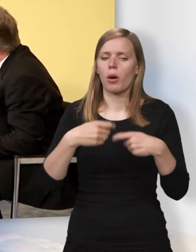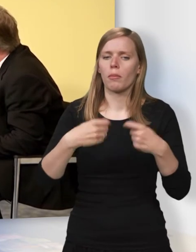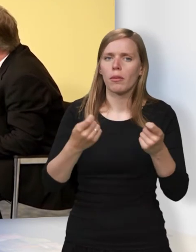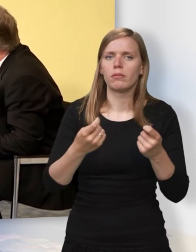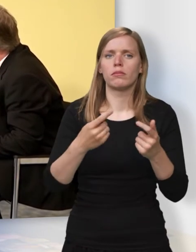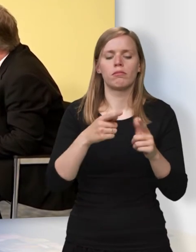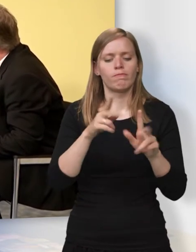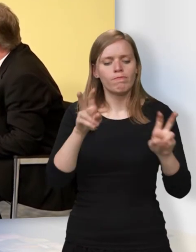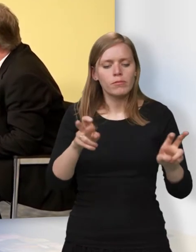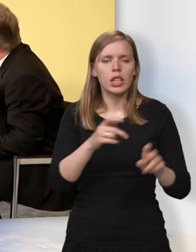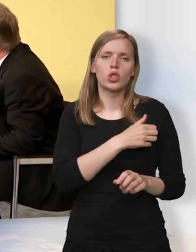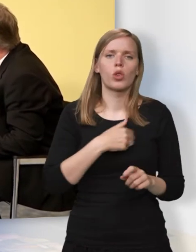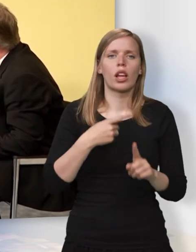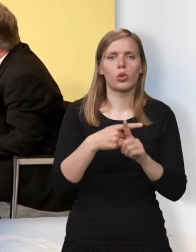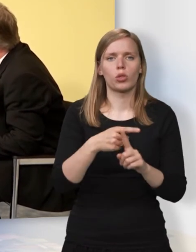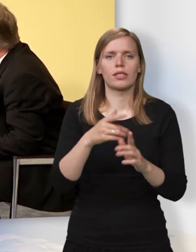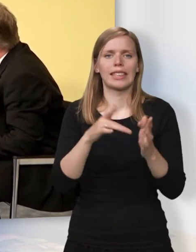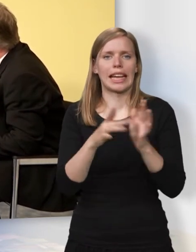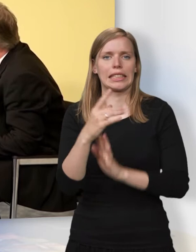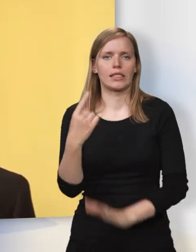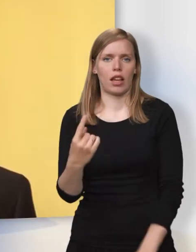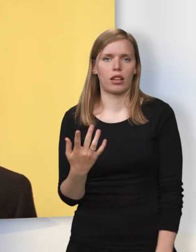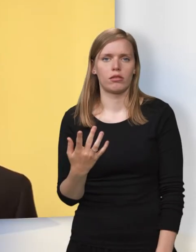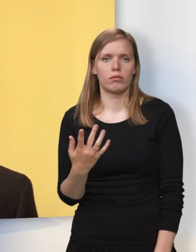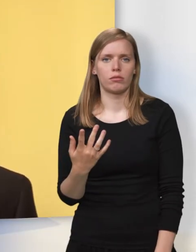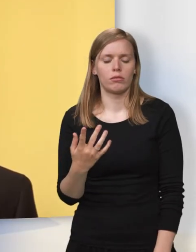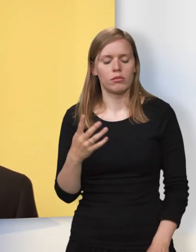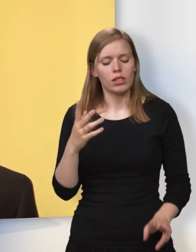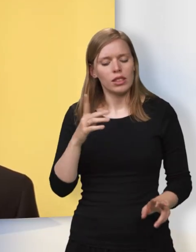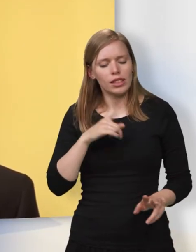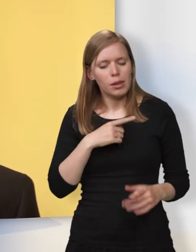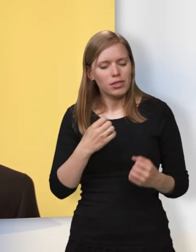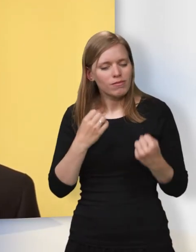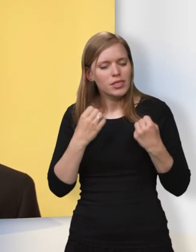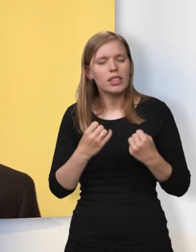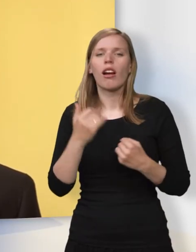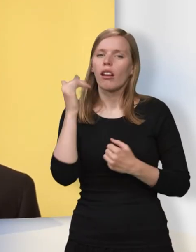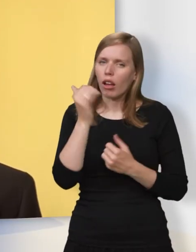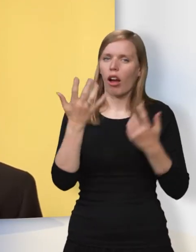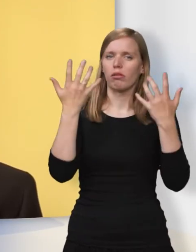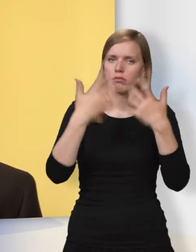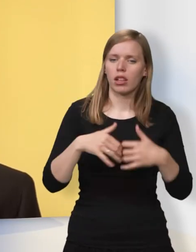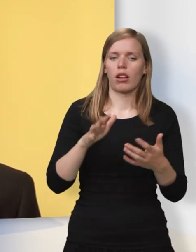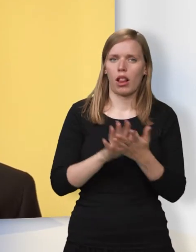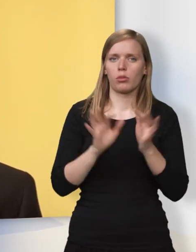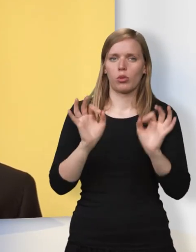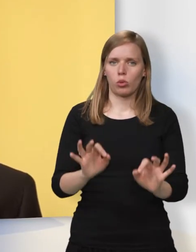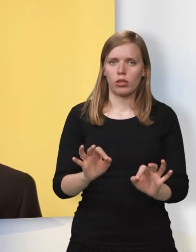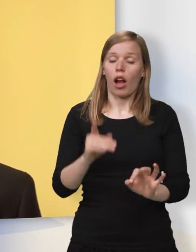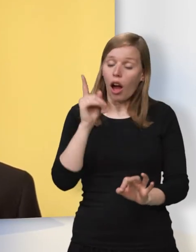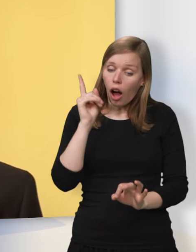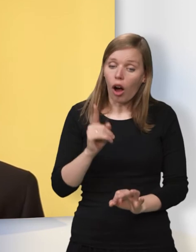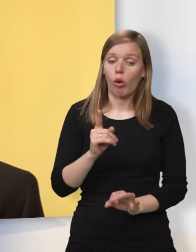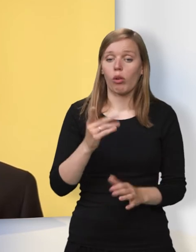und Christ sein. Und ich bin mir ganz sicher, dass sich das miteinander verträgt. Sogar bis zur